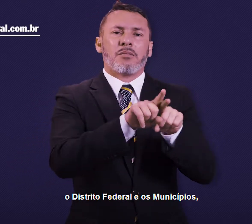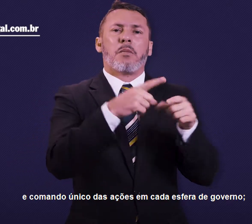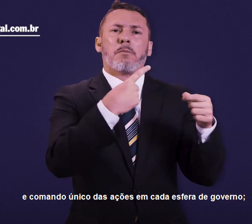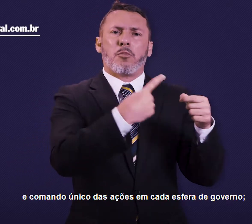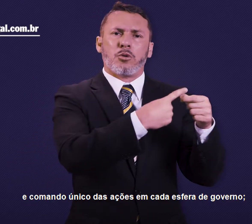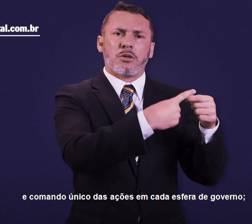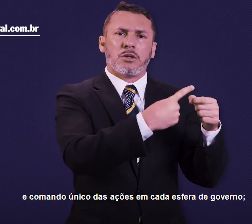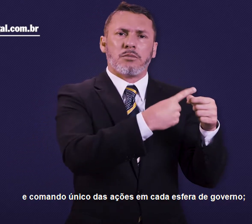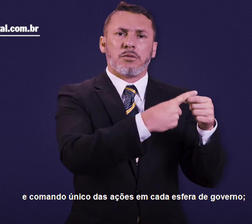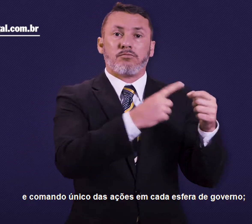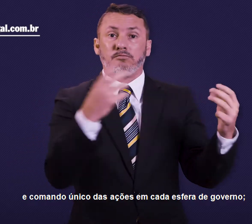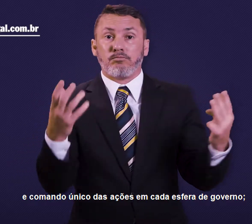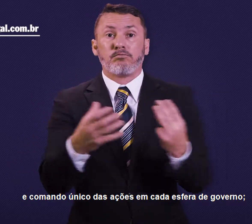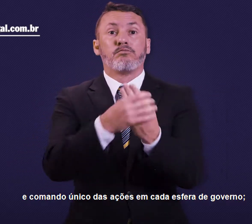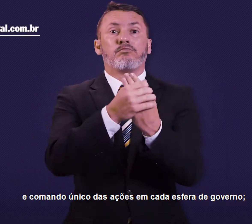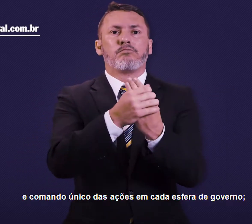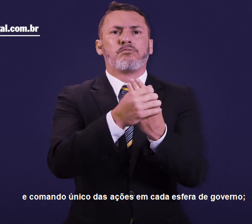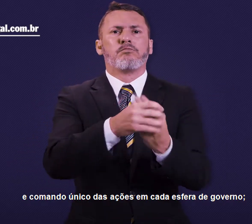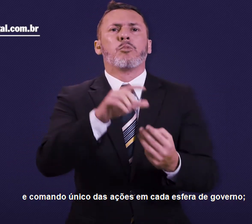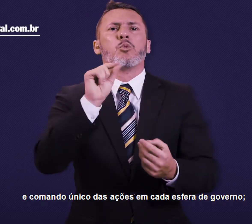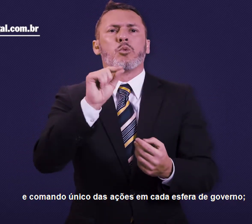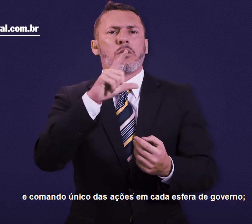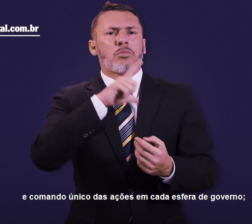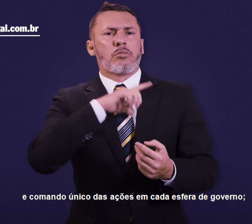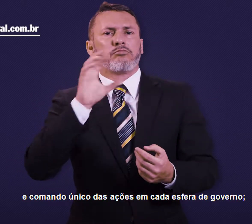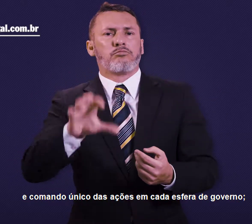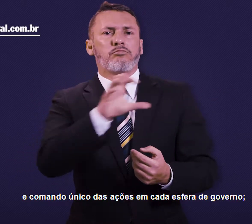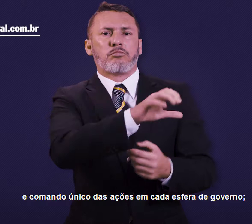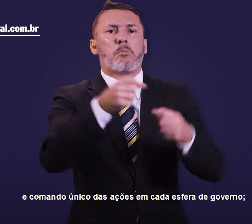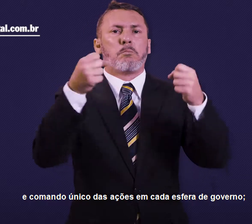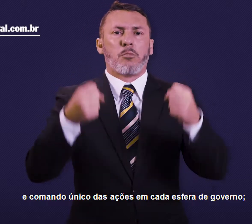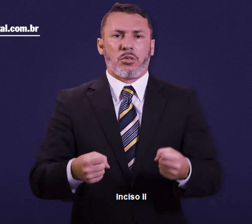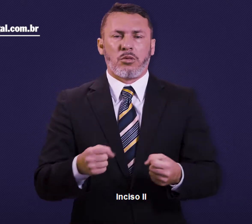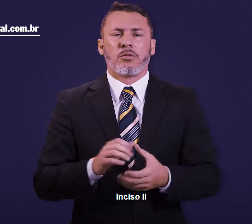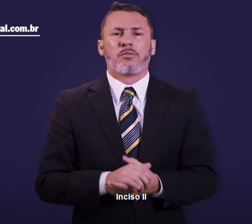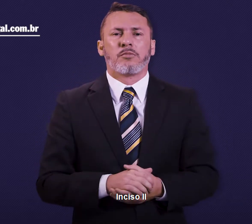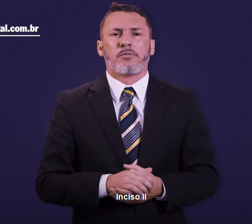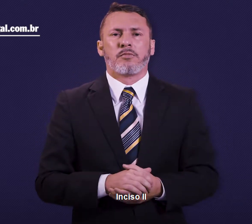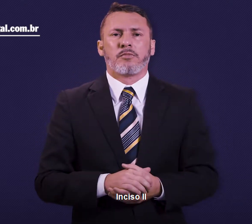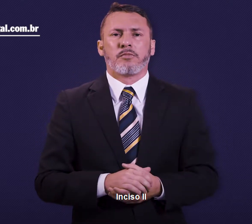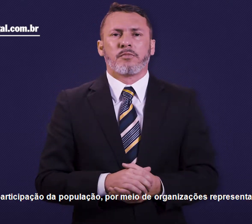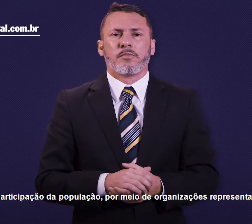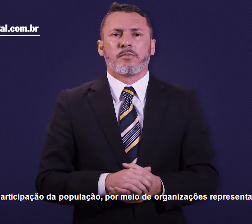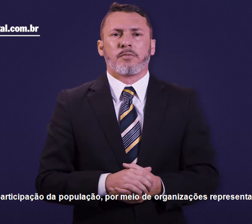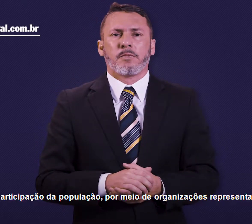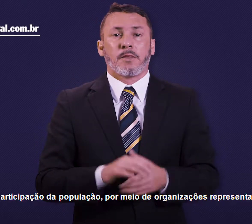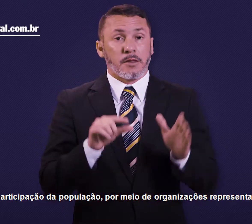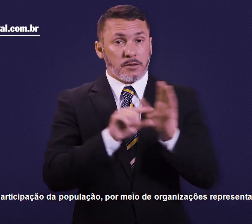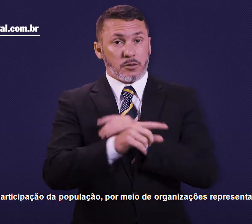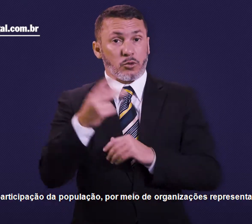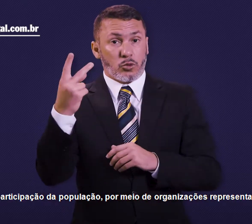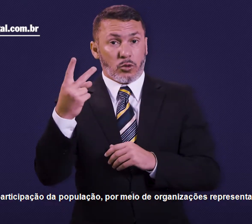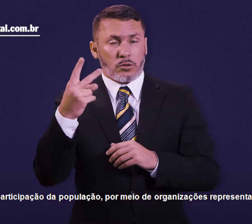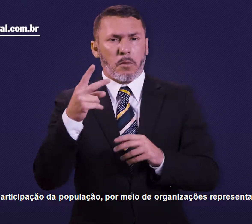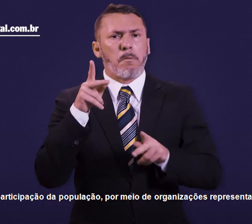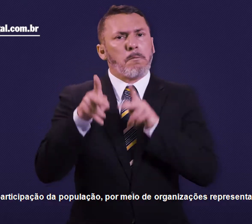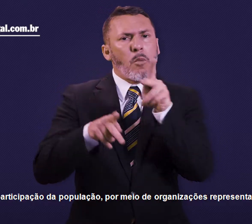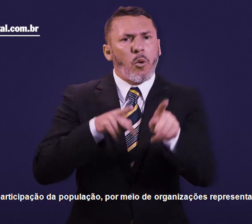e comando único das ações em cada esfera de governo. Inciso 2. Participação da população por meio